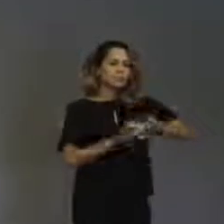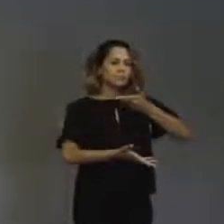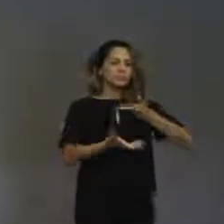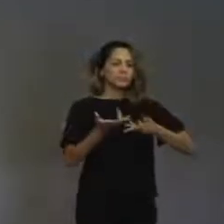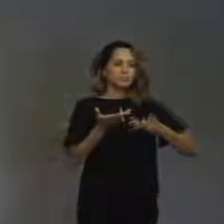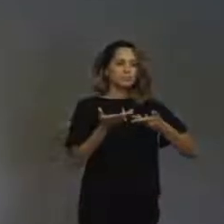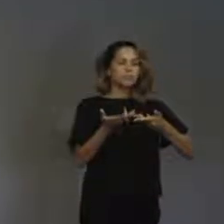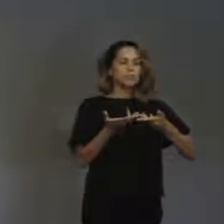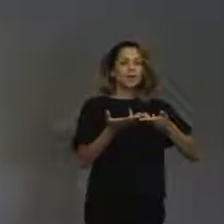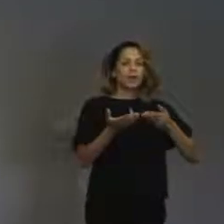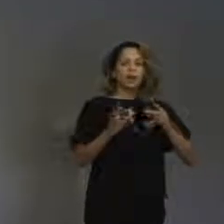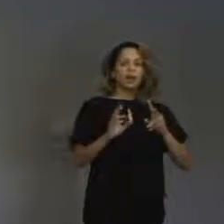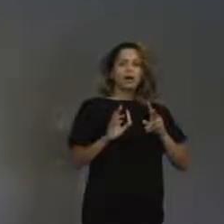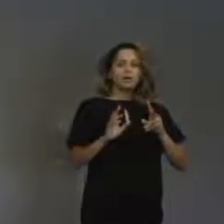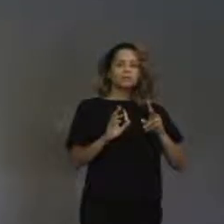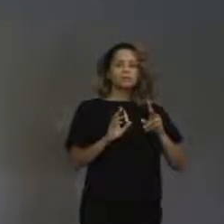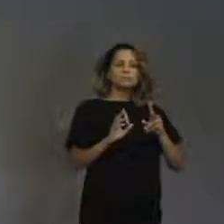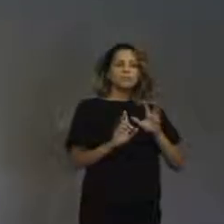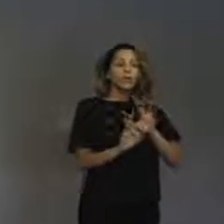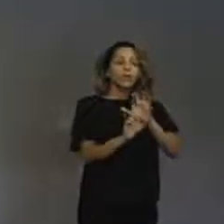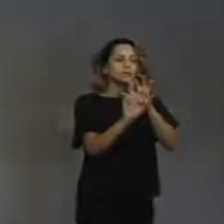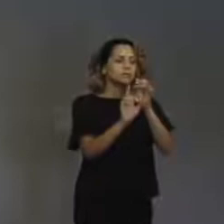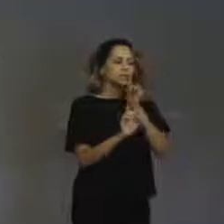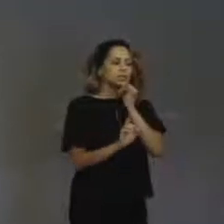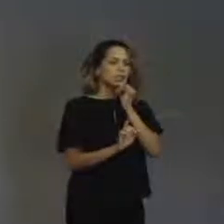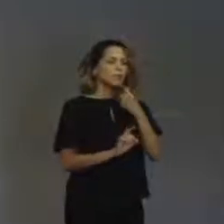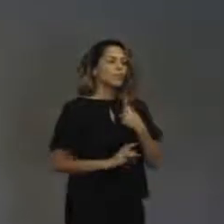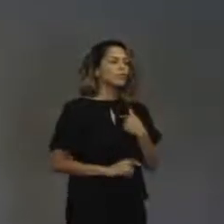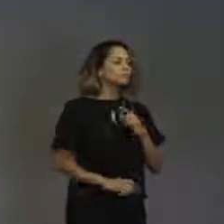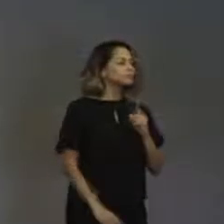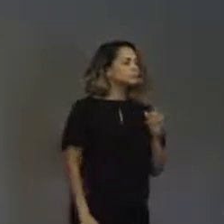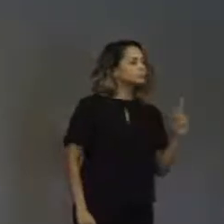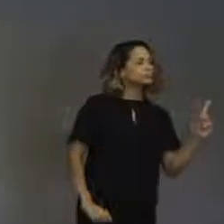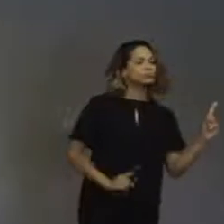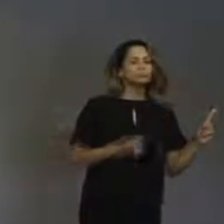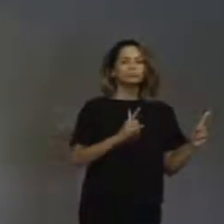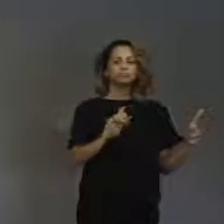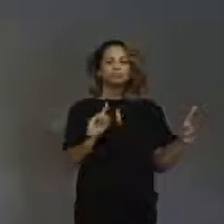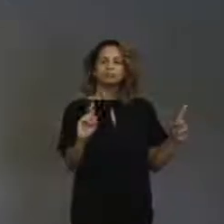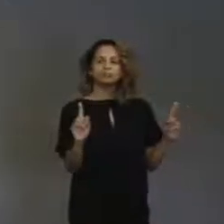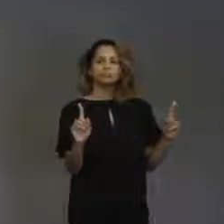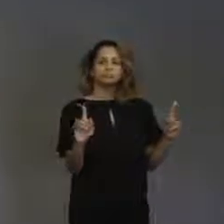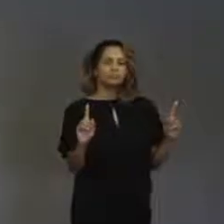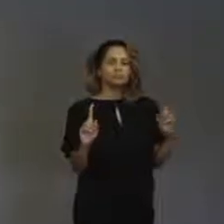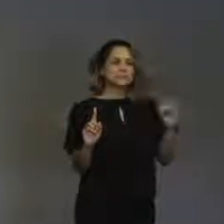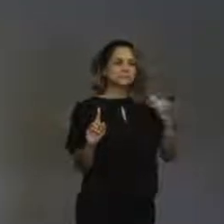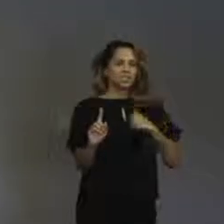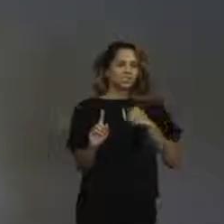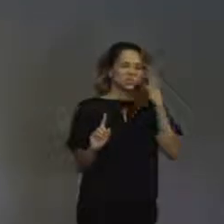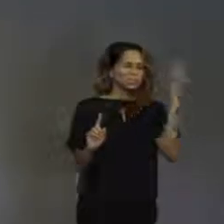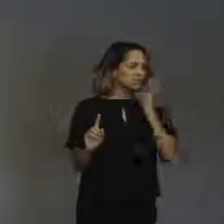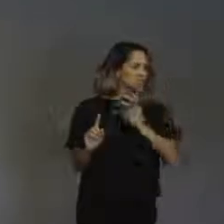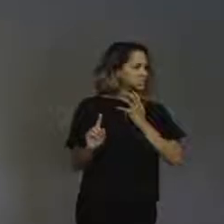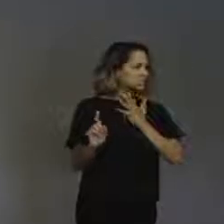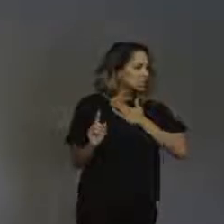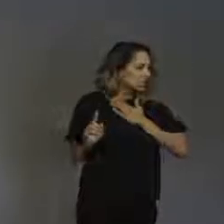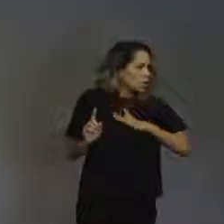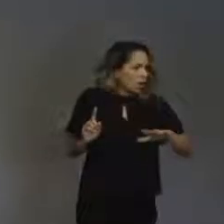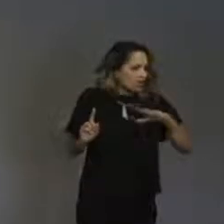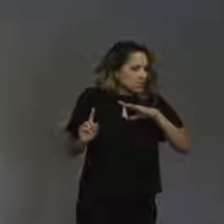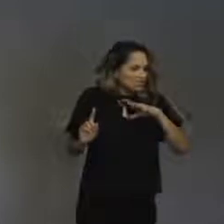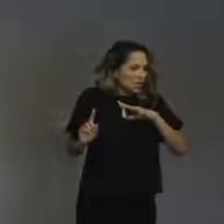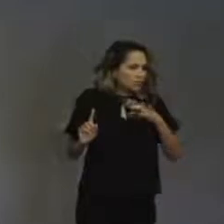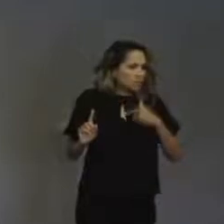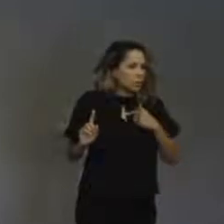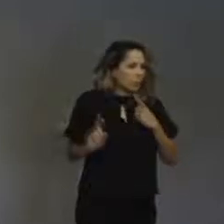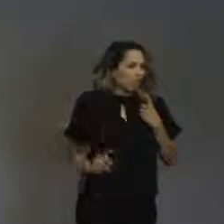da onde que a gente vai. E se você está com raiva da cidade, obviamente você não vai querer criar nada bom para ela.